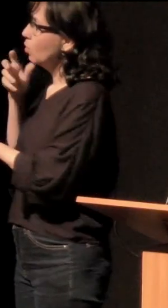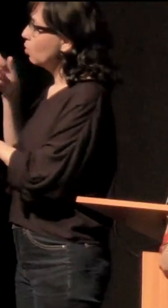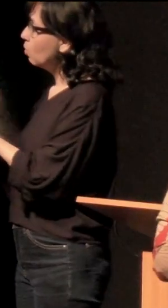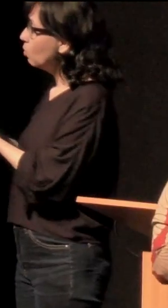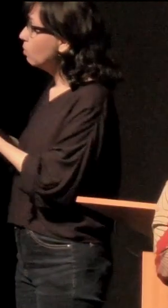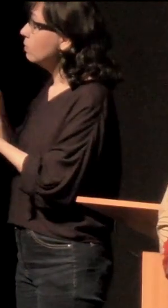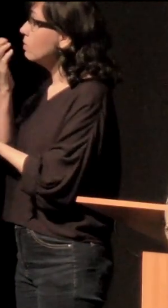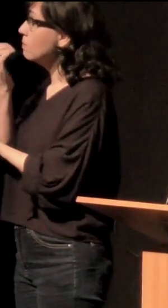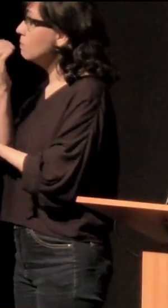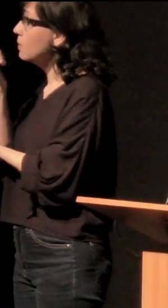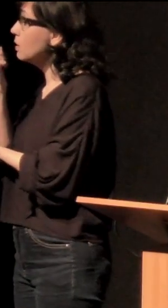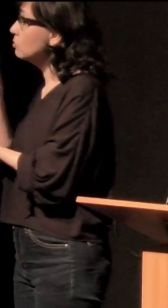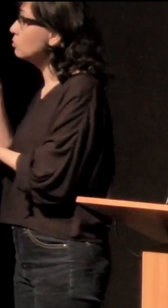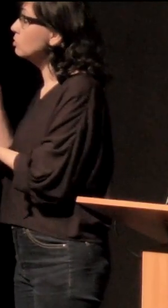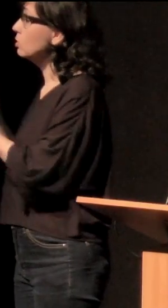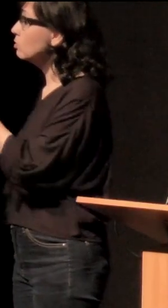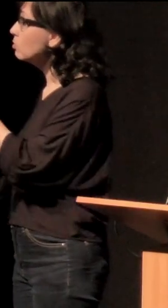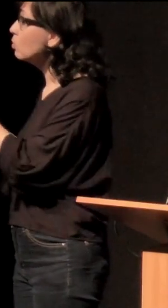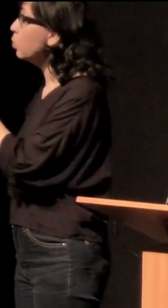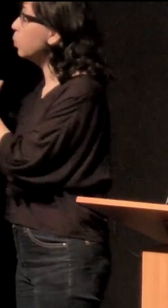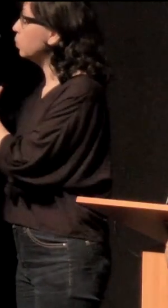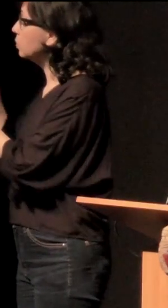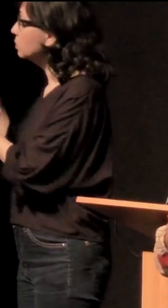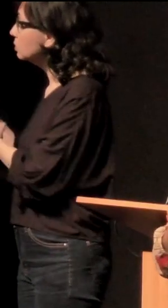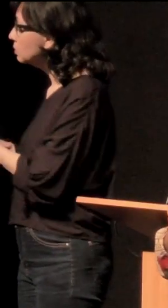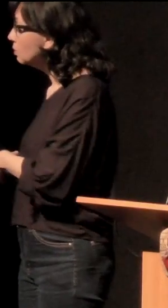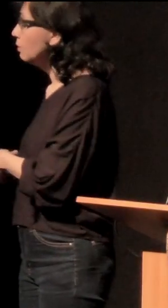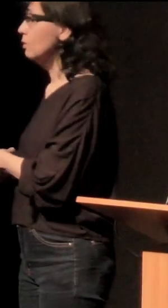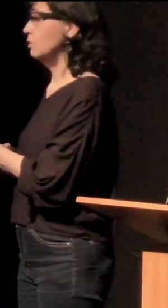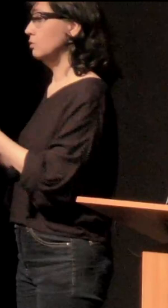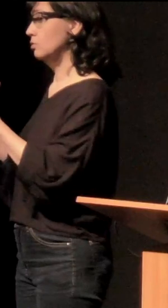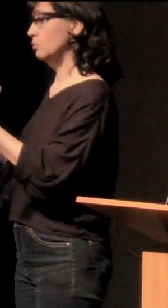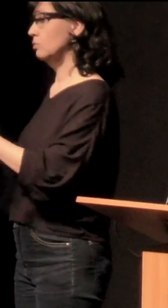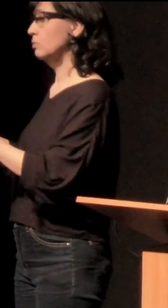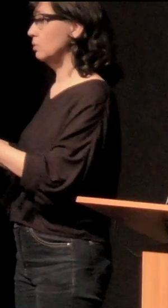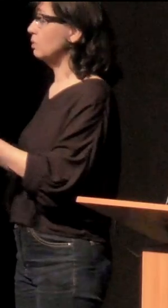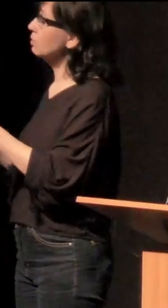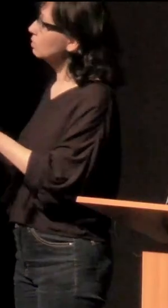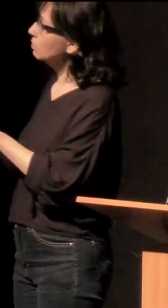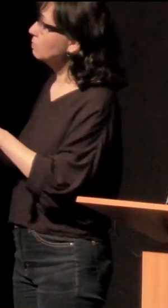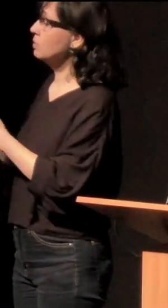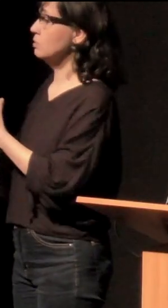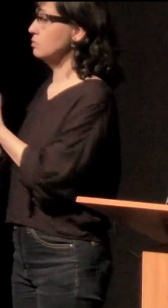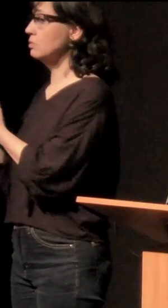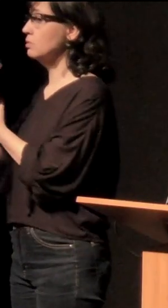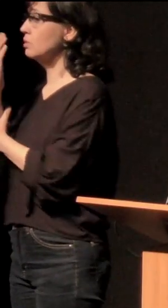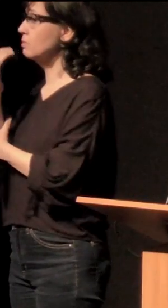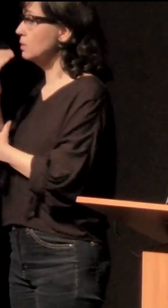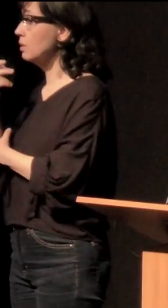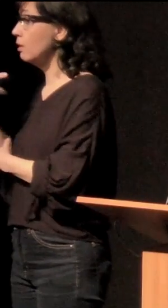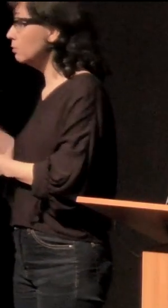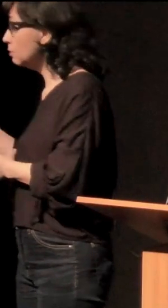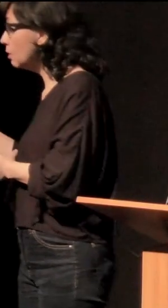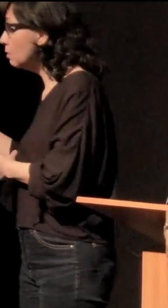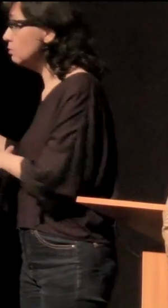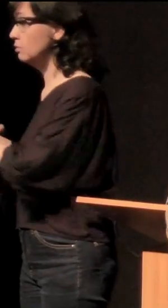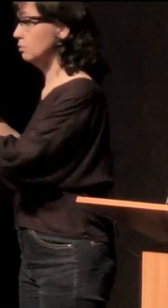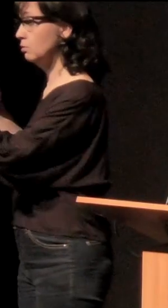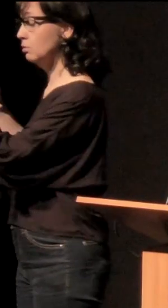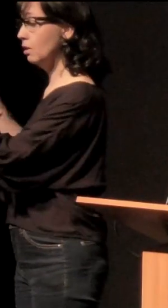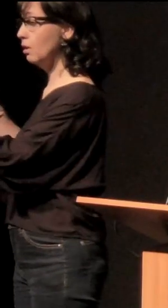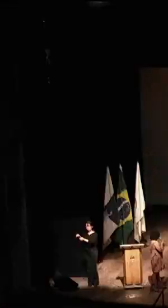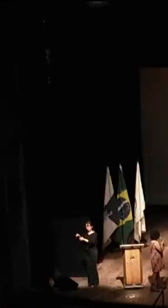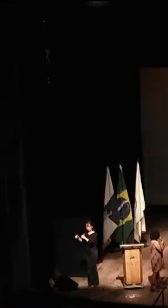produzidos naquele território por aquelas famílias além de ampliar a questão da segurança alimentar desses produtores também né